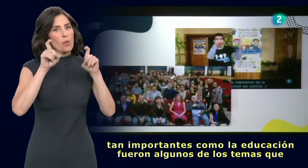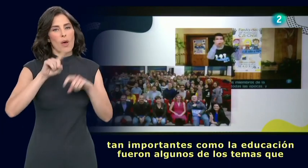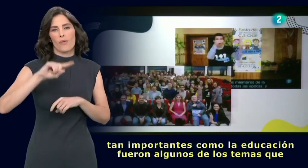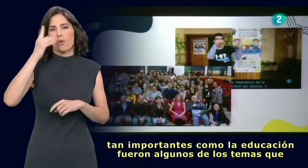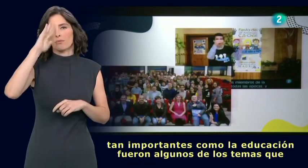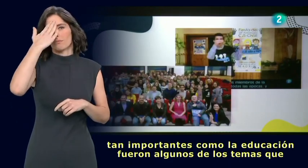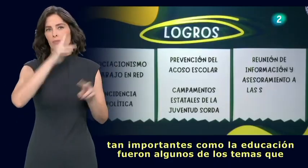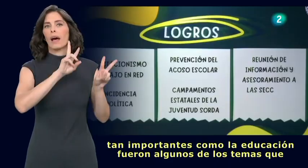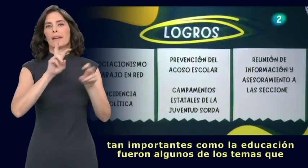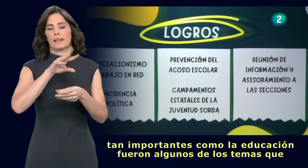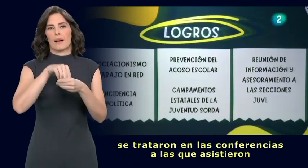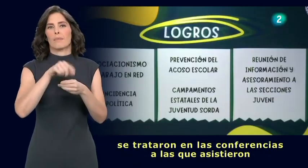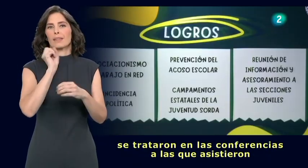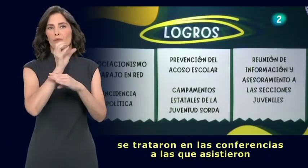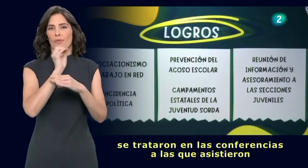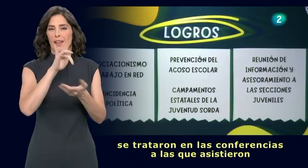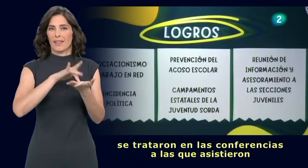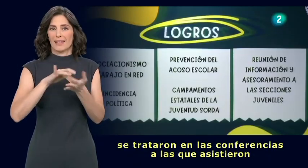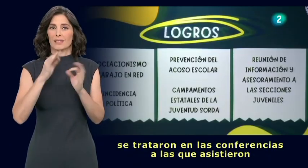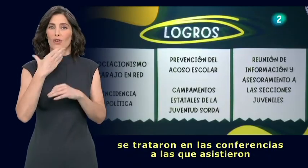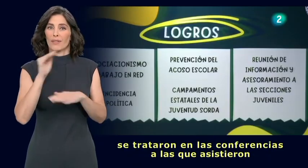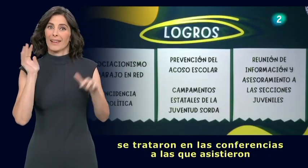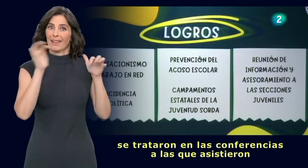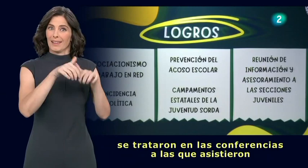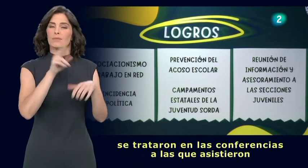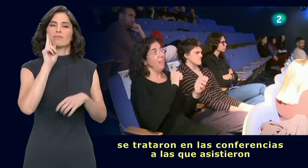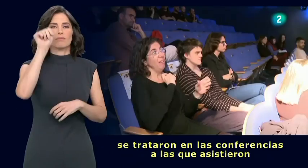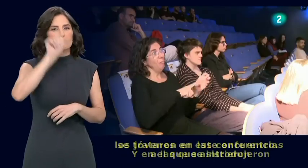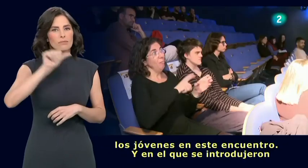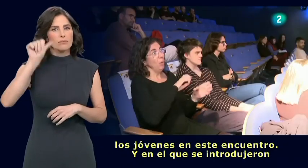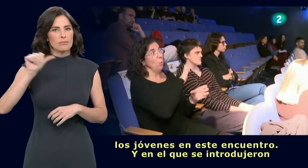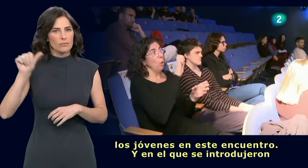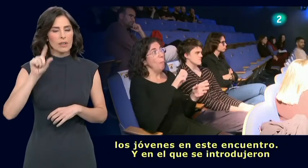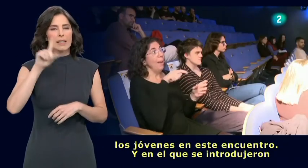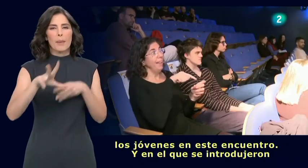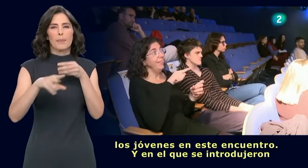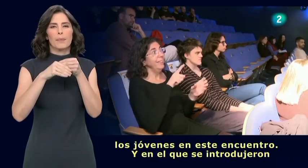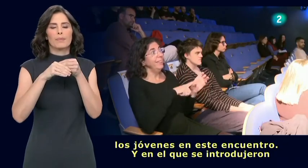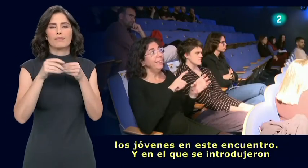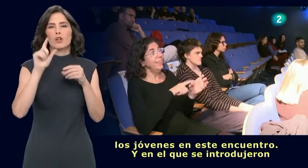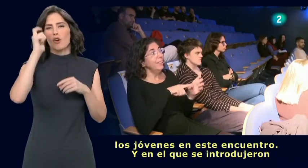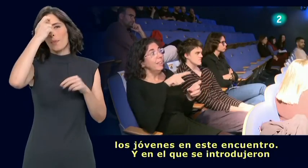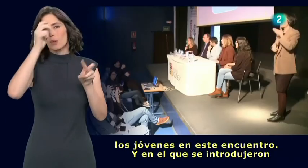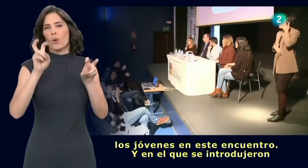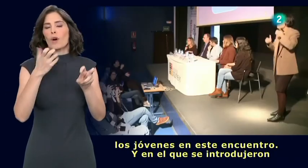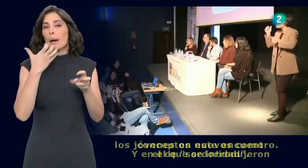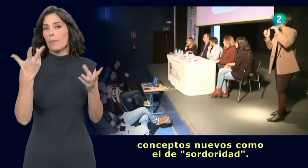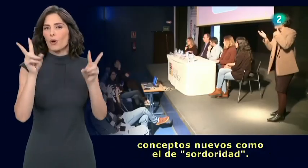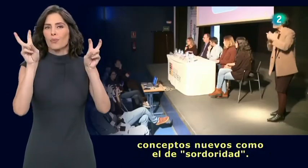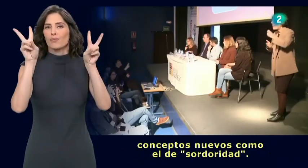fueron algunos de los temas que se trataron en las conferencias a las que asistieron los jóvenes en este encuentro y en el que se introdujeron conceptos nuevos